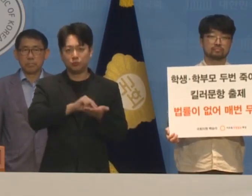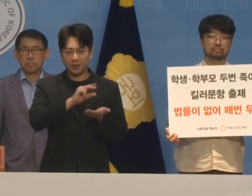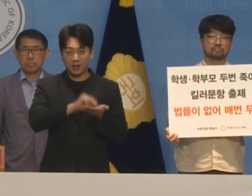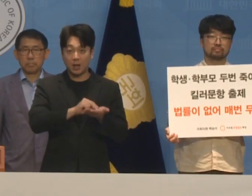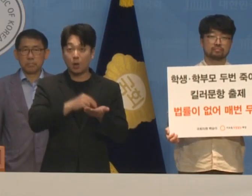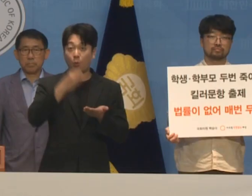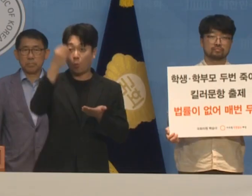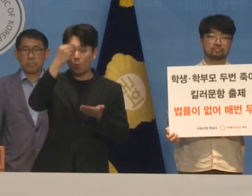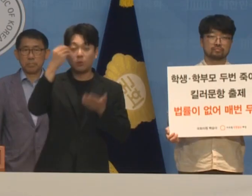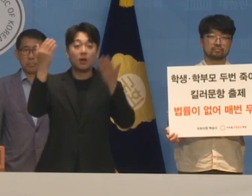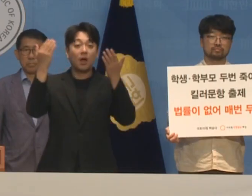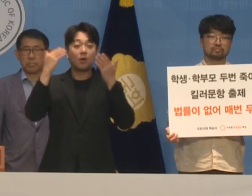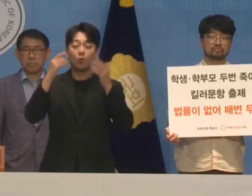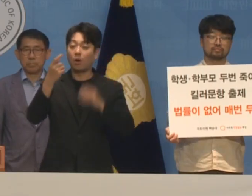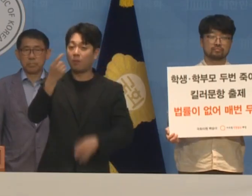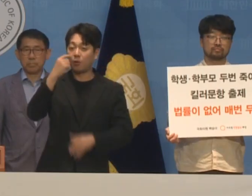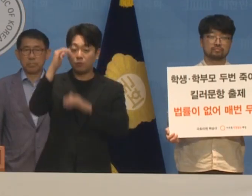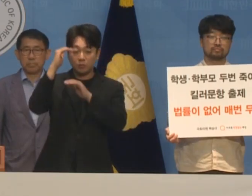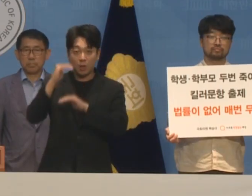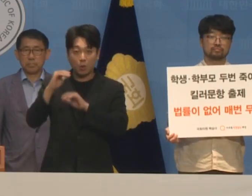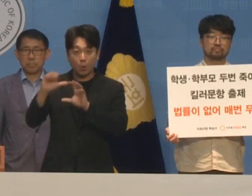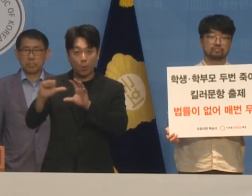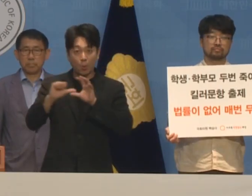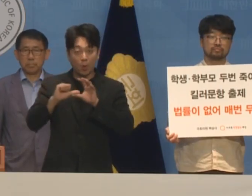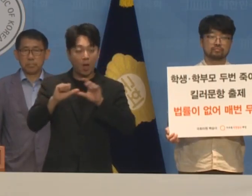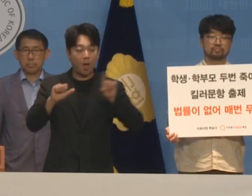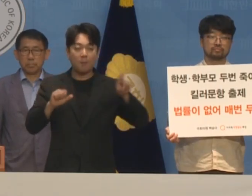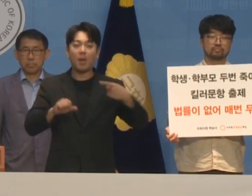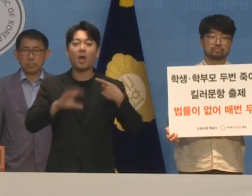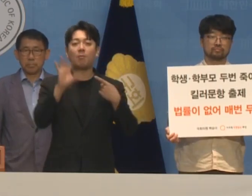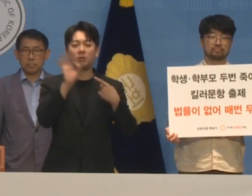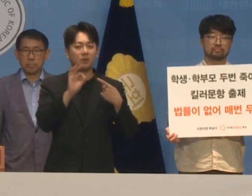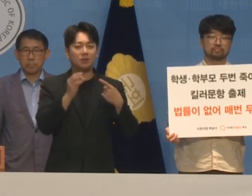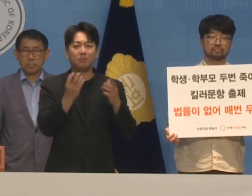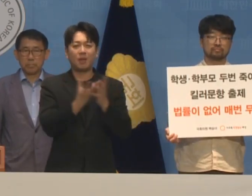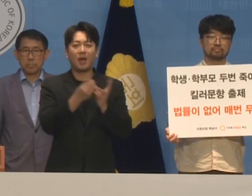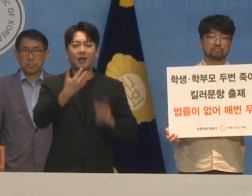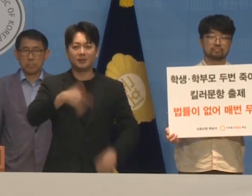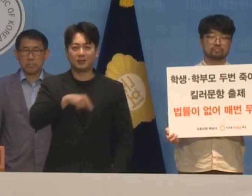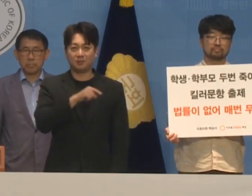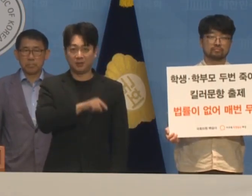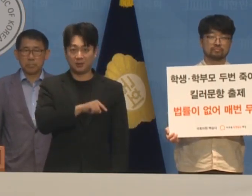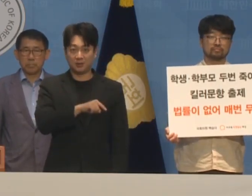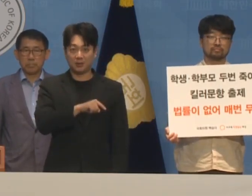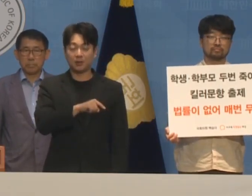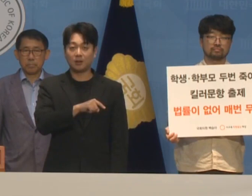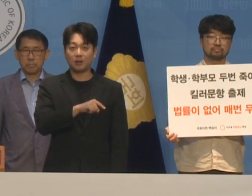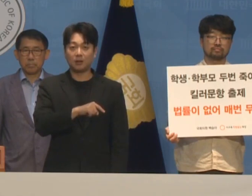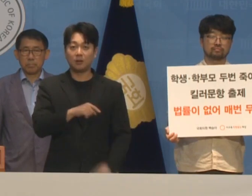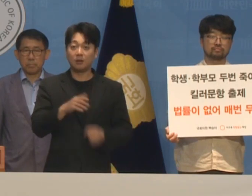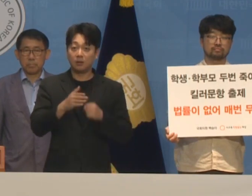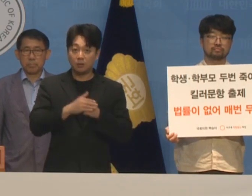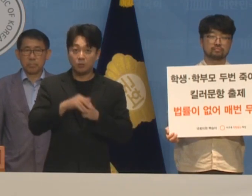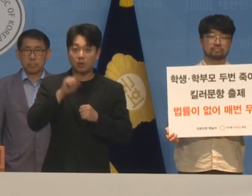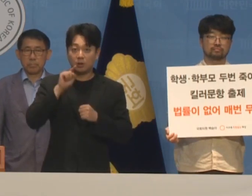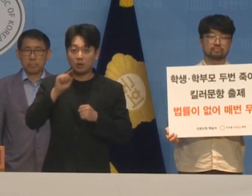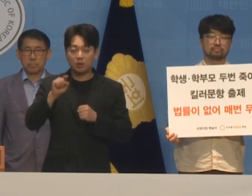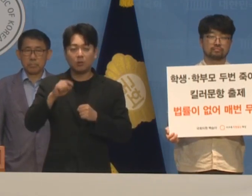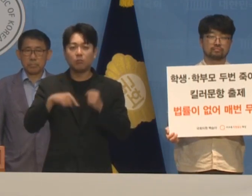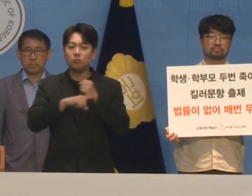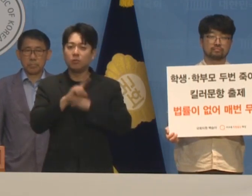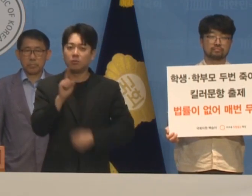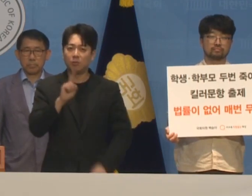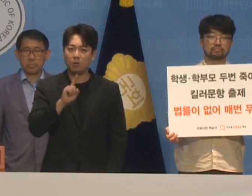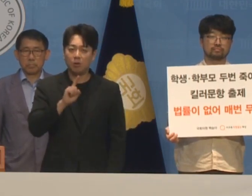아닙니다. 이는 수능이 고교 교육과정을 반드시 준수해야 한다는 법적 담보가 부재하기 때문에 발생하는